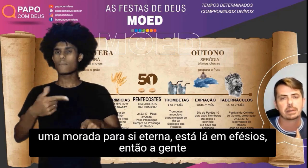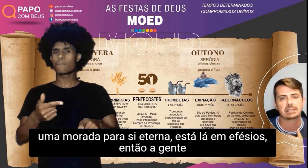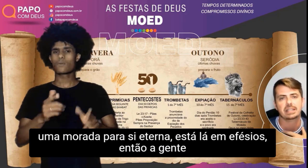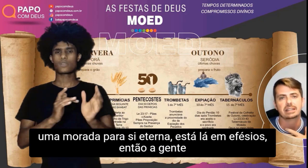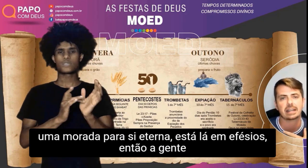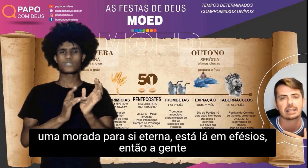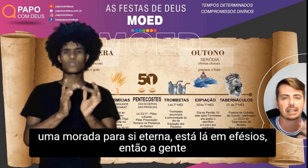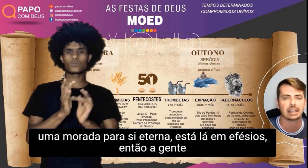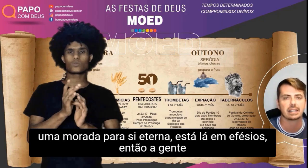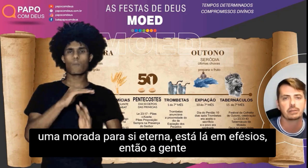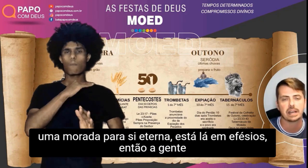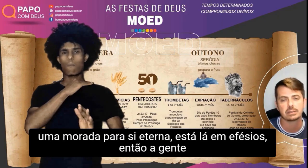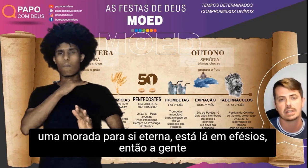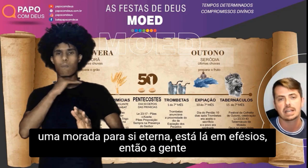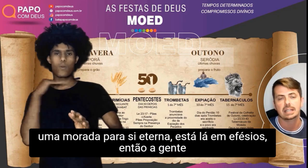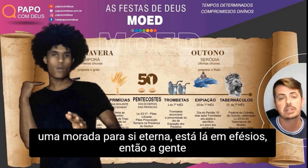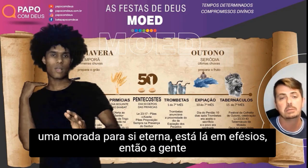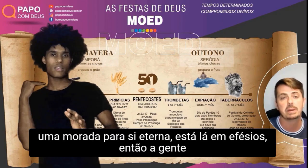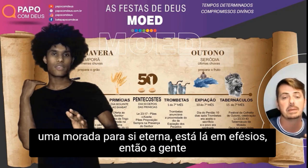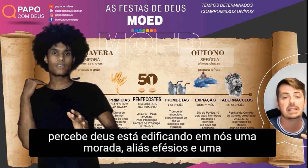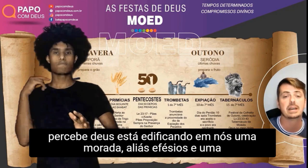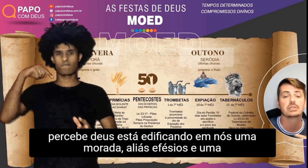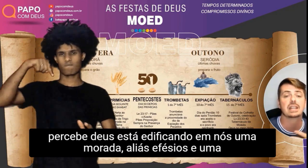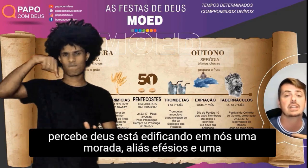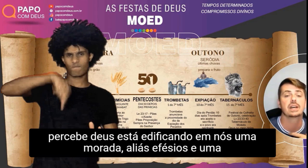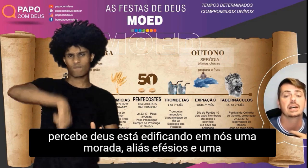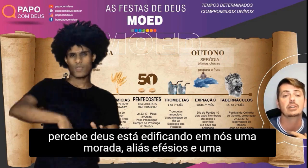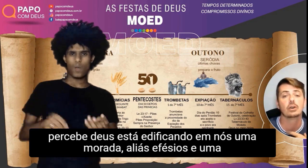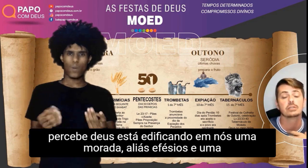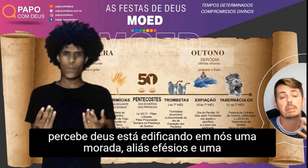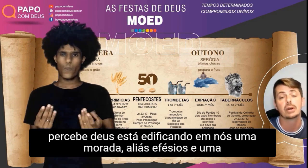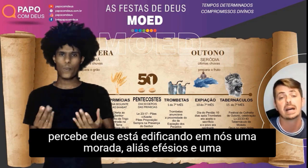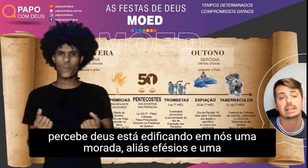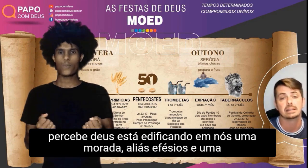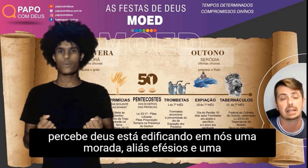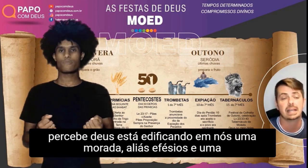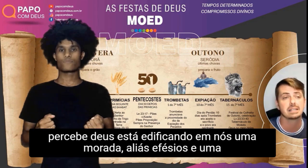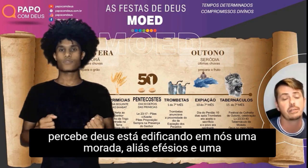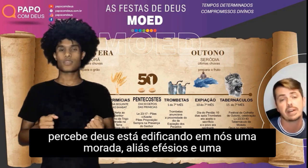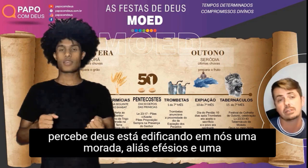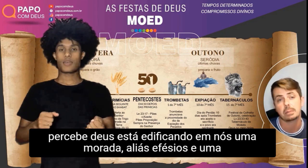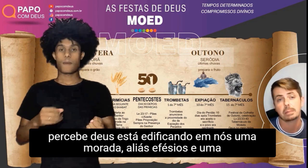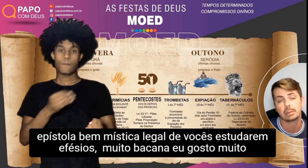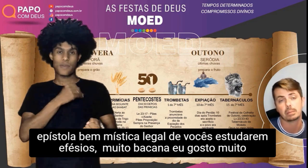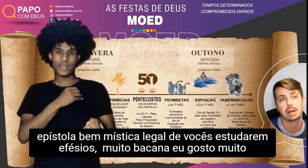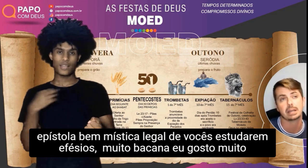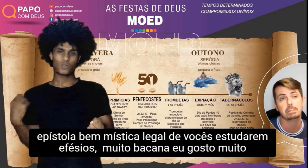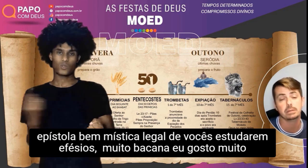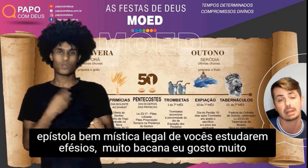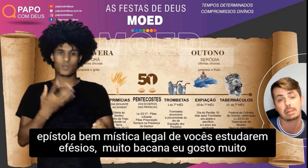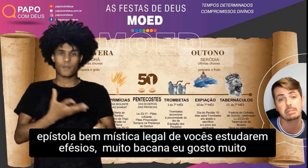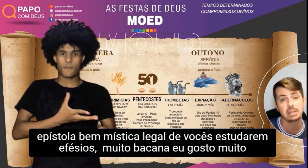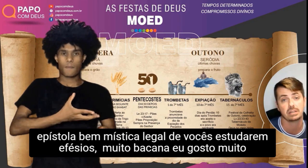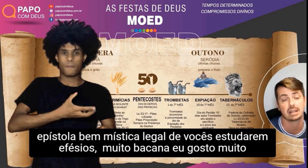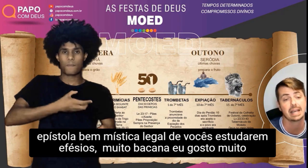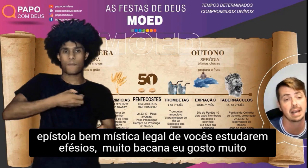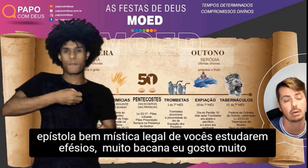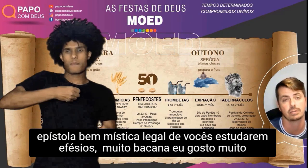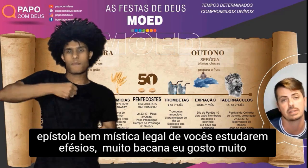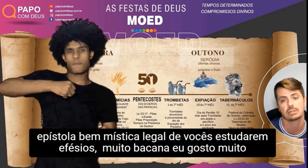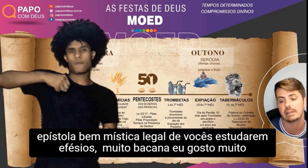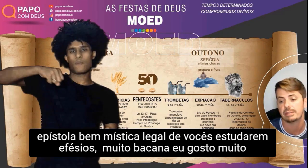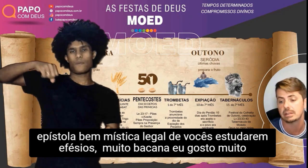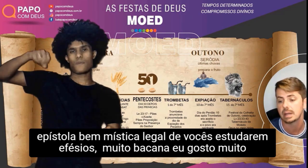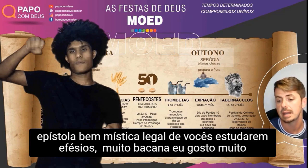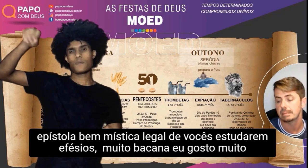uma morada para si eterna, está lá em Efésios. Então a gente percebe, Deus está edificando em nós uma morada. Aliás, Efésios é uma epístola bem mística,